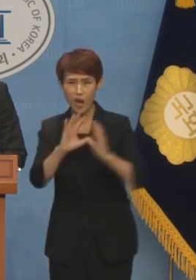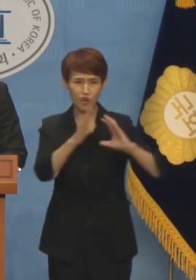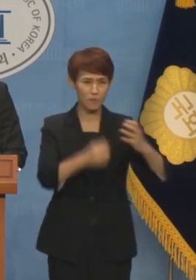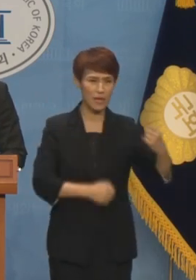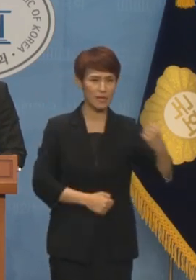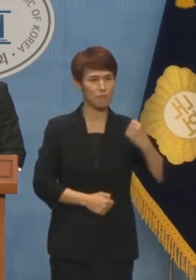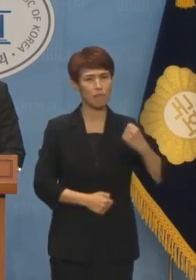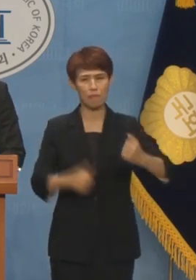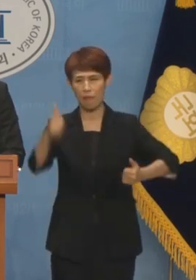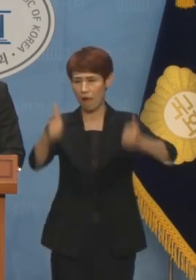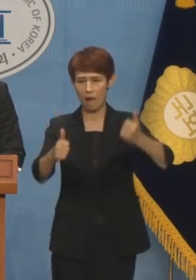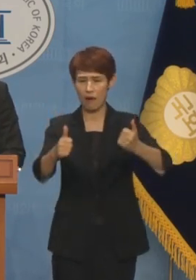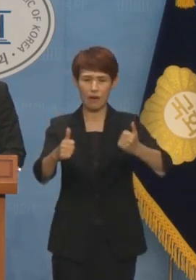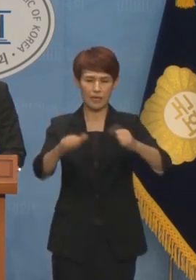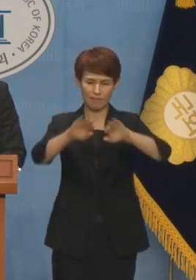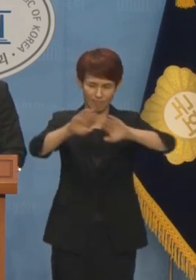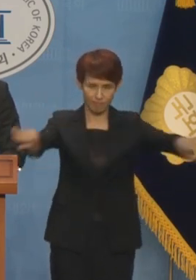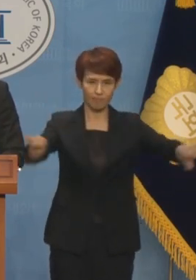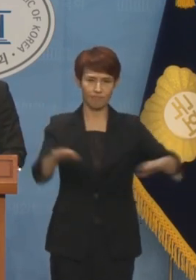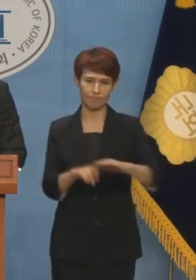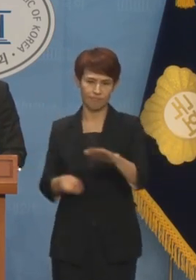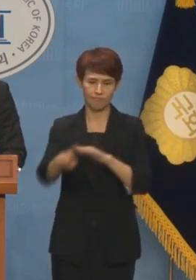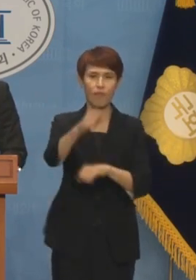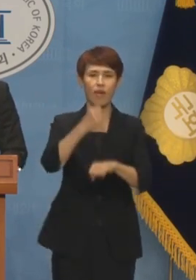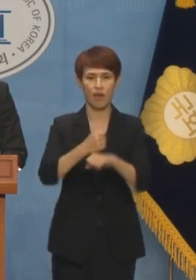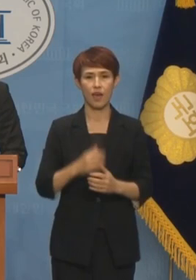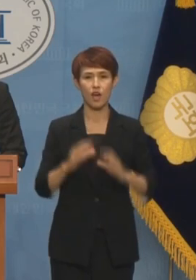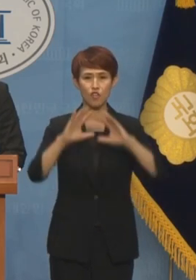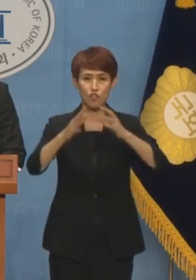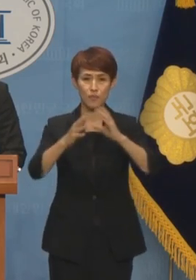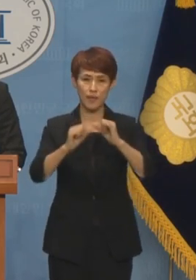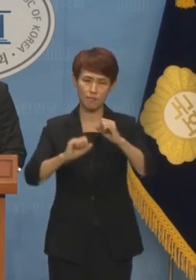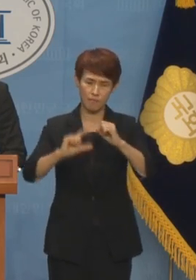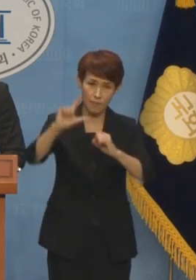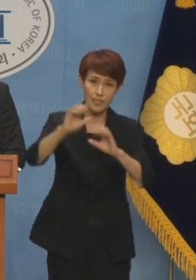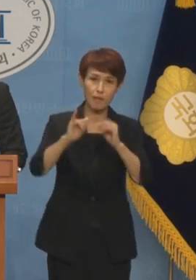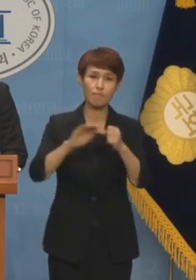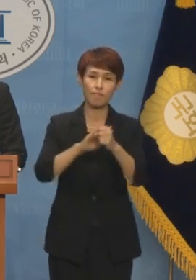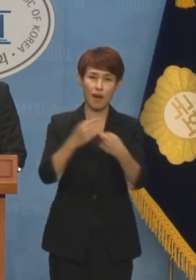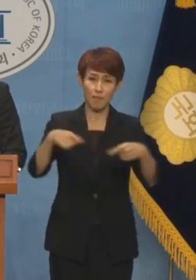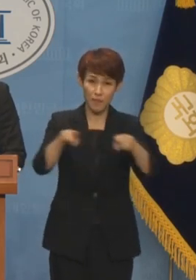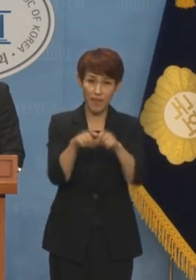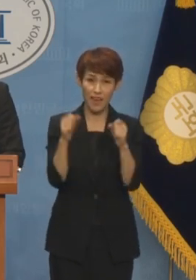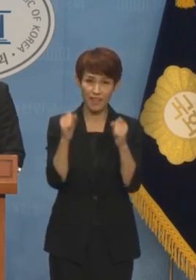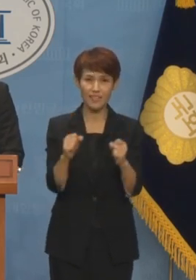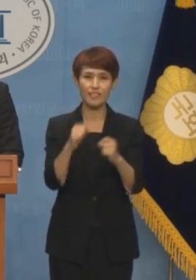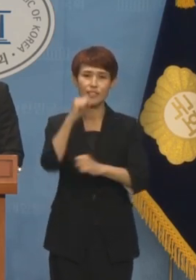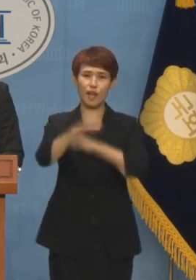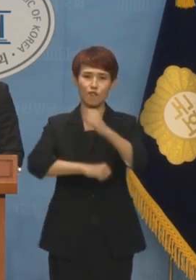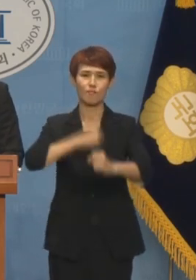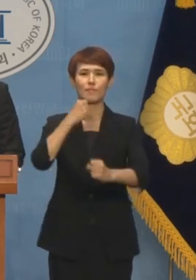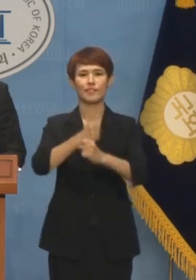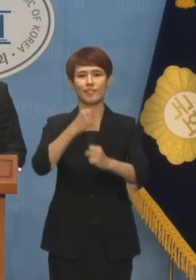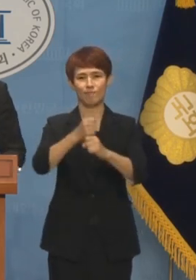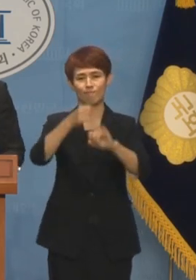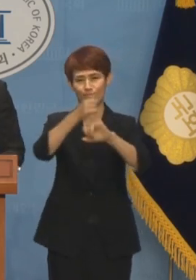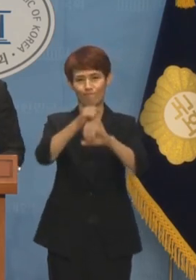비호감 경쟁을 멈추겠습니다. 국민의 압도적 다수와 함께하는 자유의 전선을 반드시 구축하겠습니다.